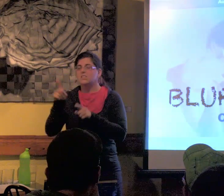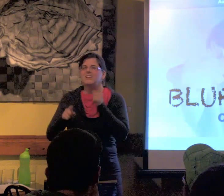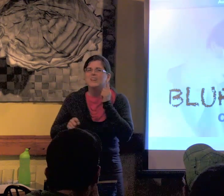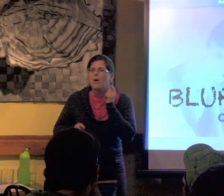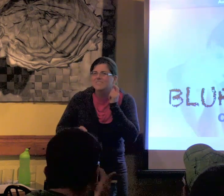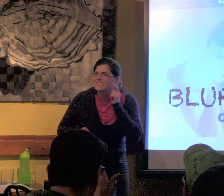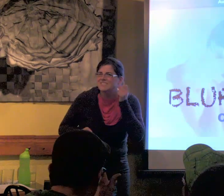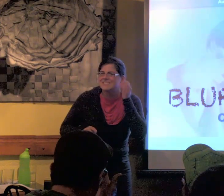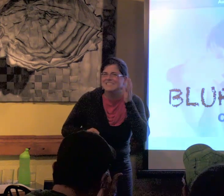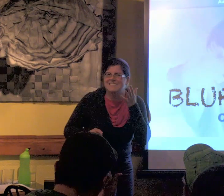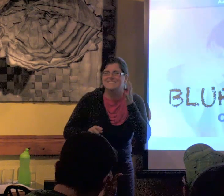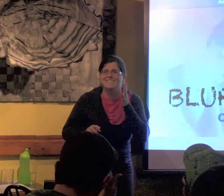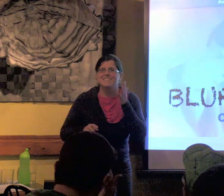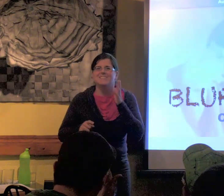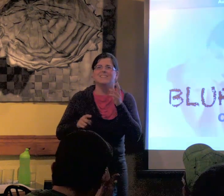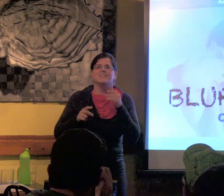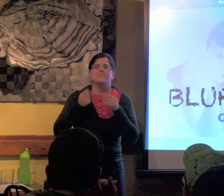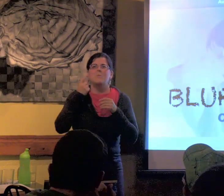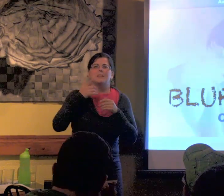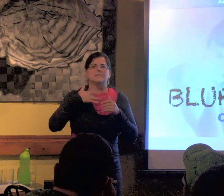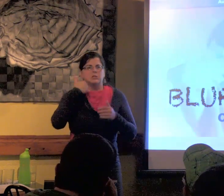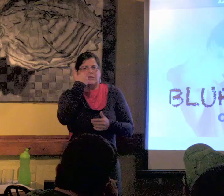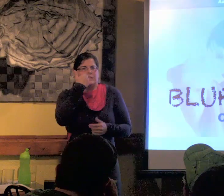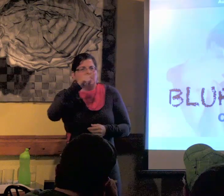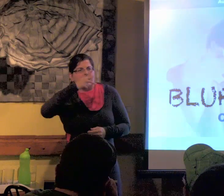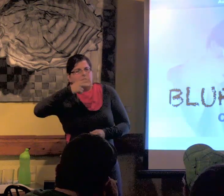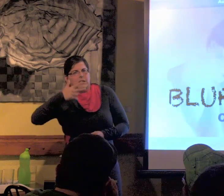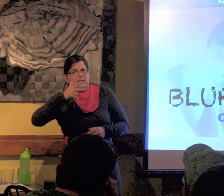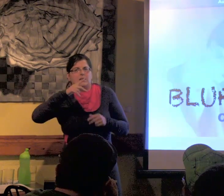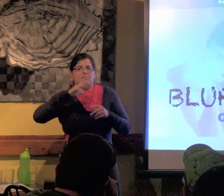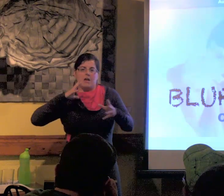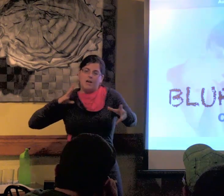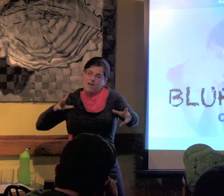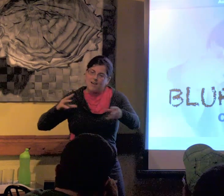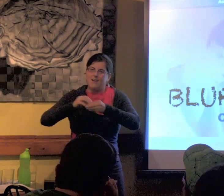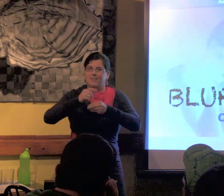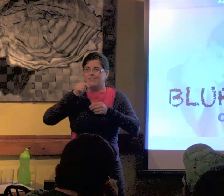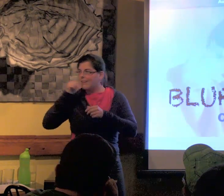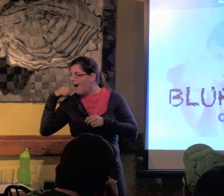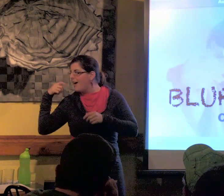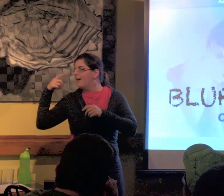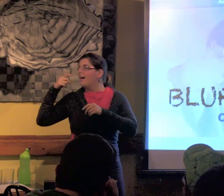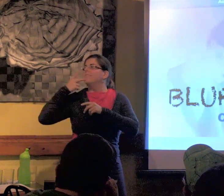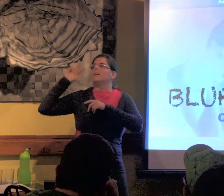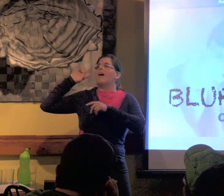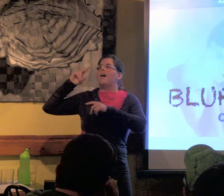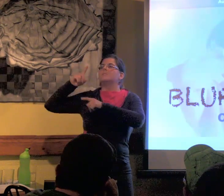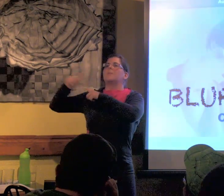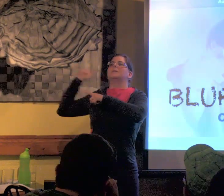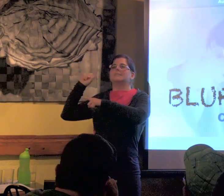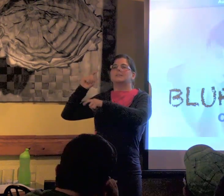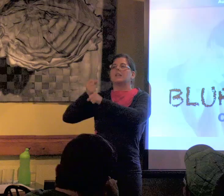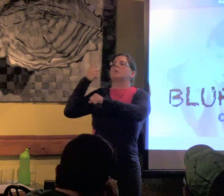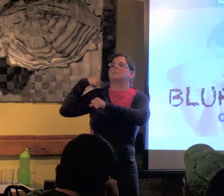Donc, les malentendants aussi, lorsqu'ils n'entendent pas bien, là, pardon, pouvez-vous répéter, je n'ai pas bien compris. Puis, de faire répéter une fois, deux fois, ça va, mais quatre, cinq, six,